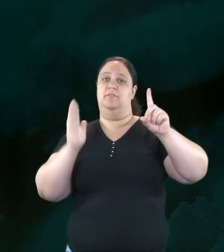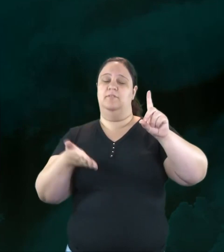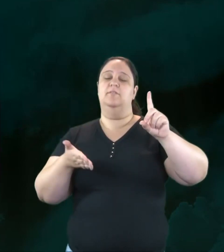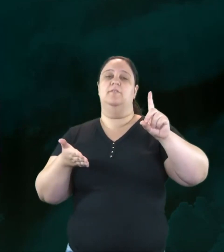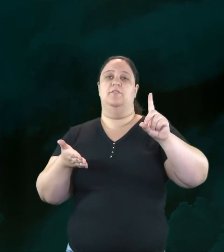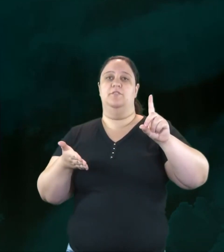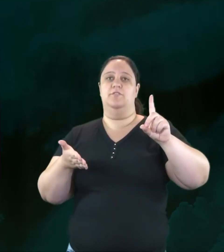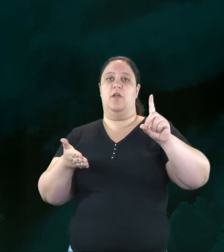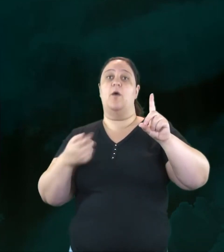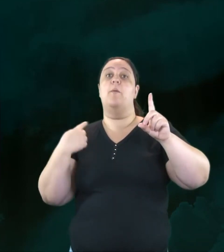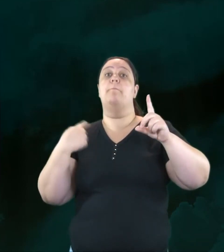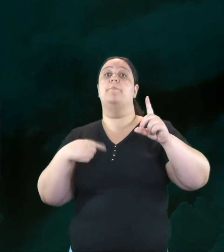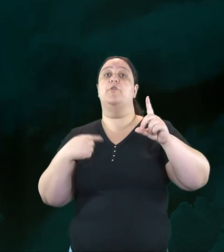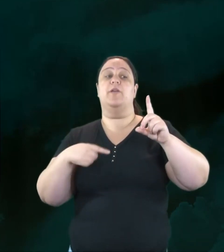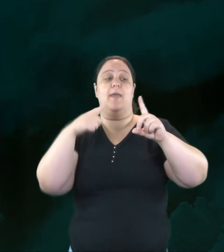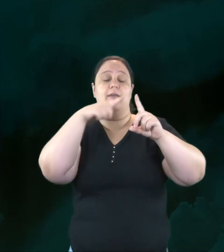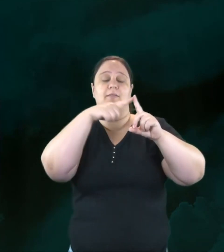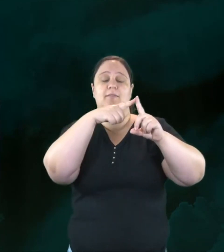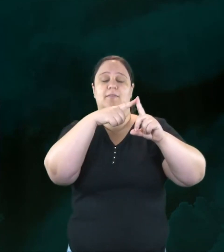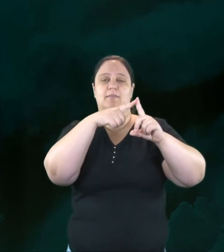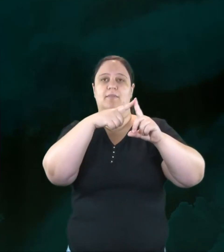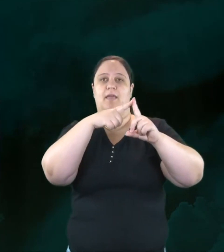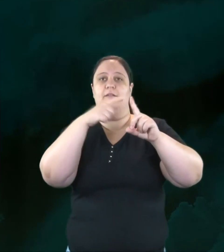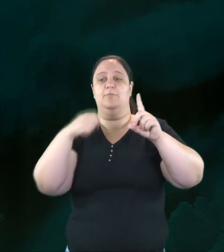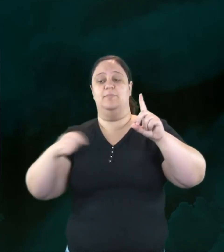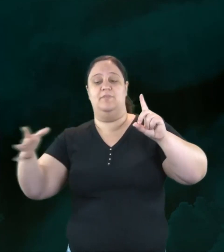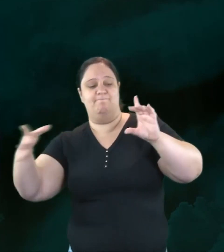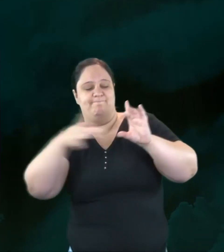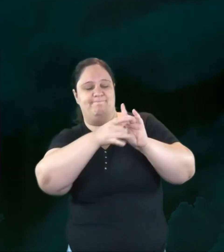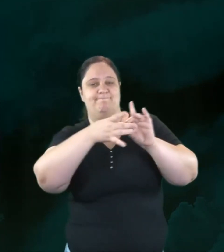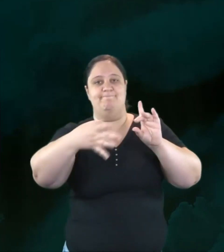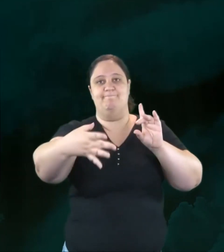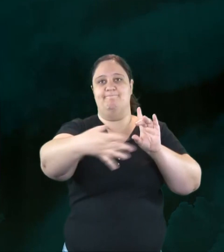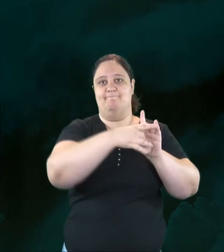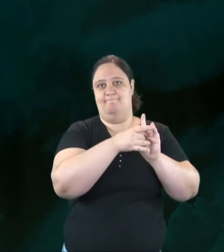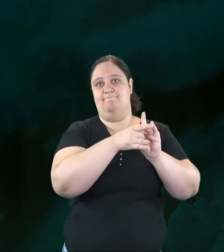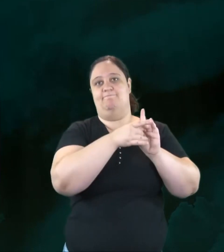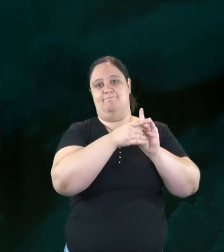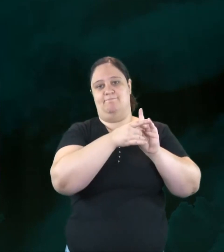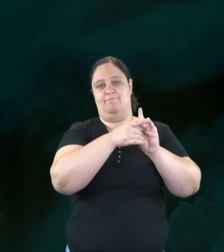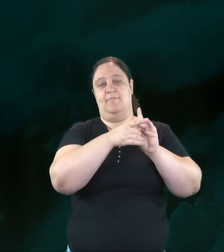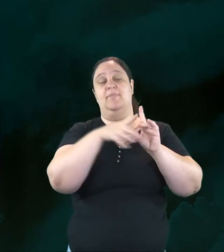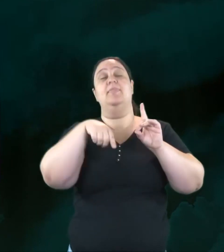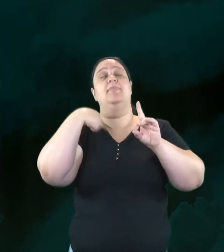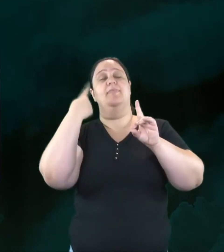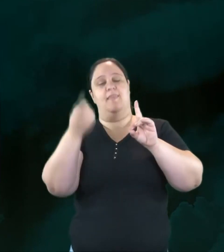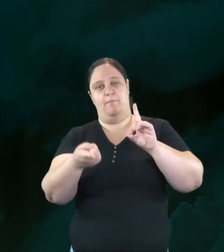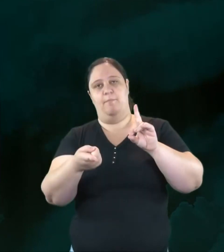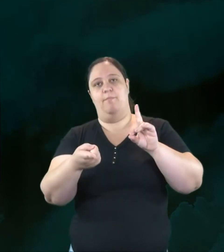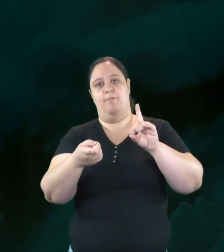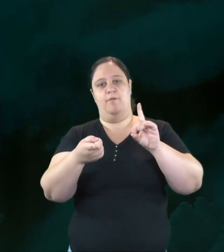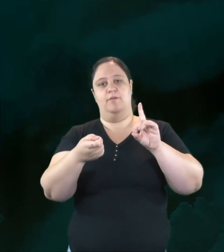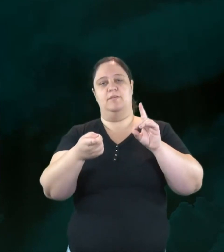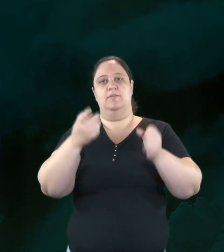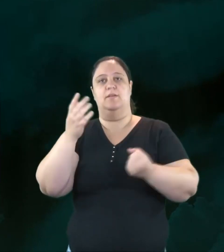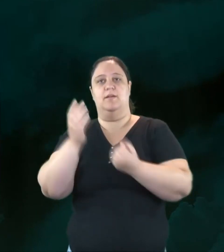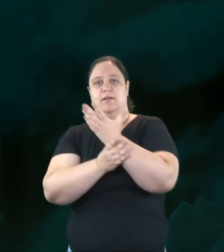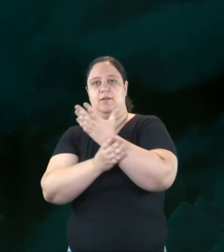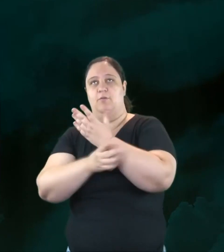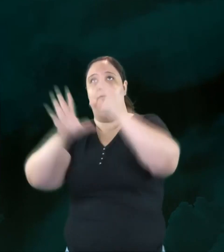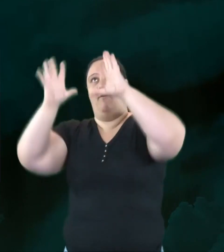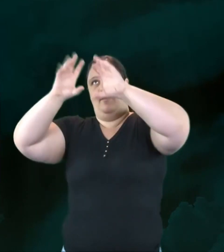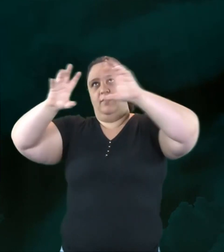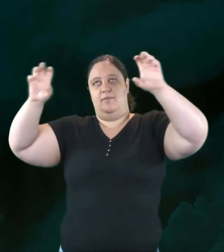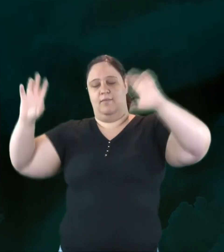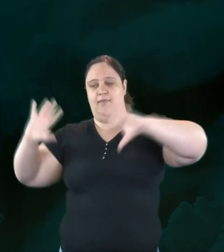conectará todas as coisas. Então, Ele criou o centro, e a partir do centro, Ele conectou todas as coisas que